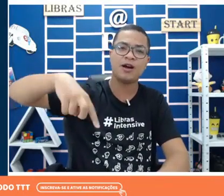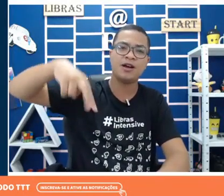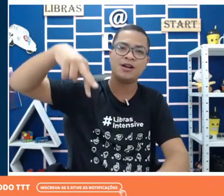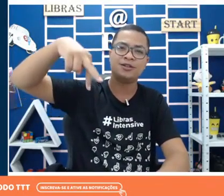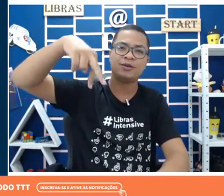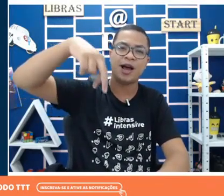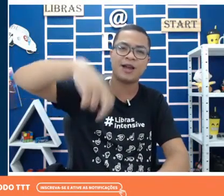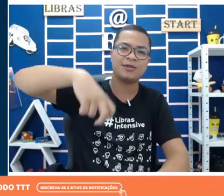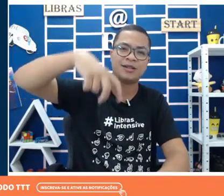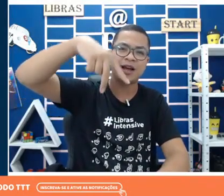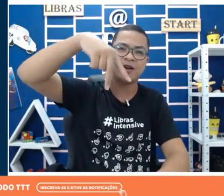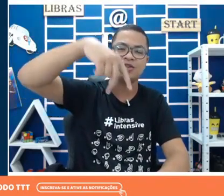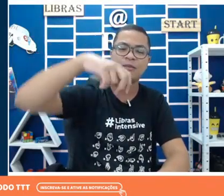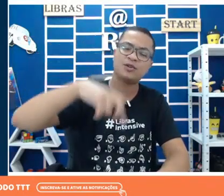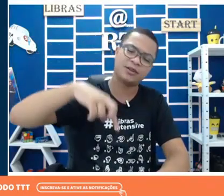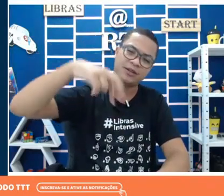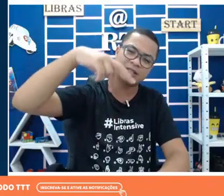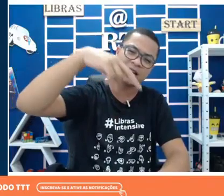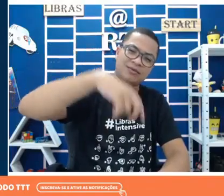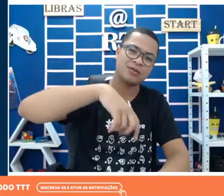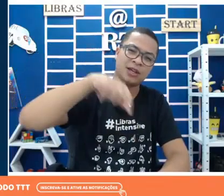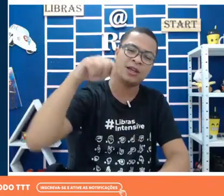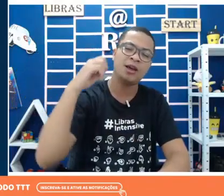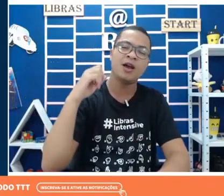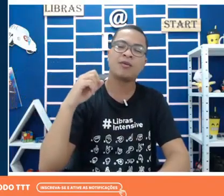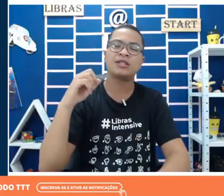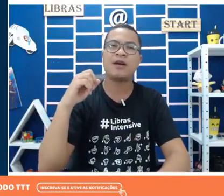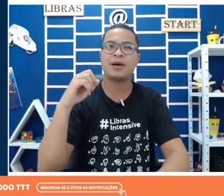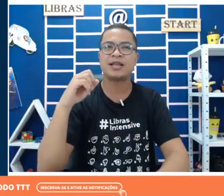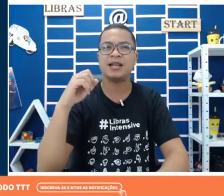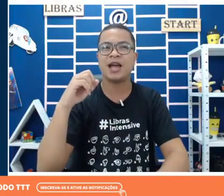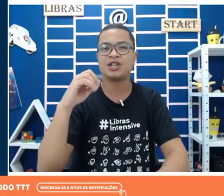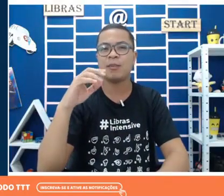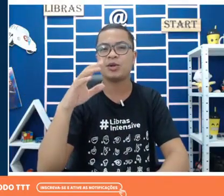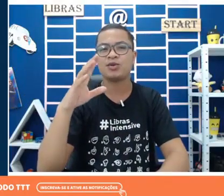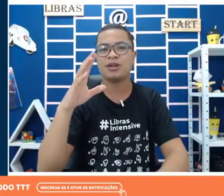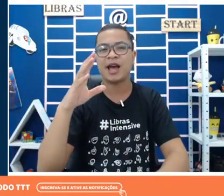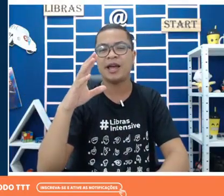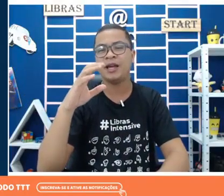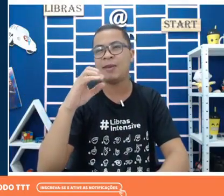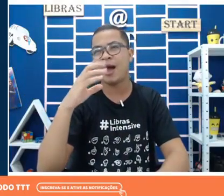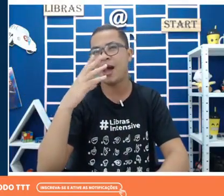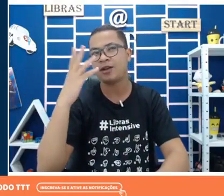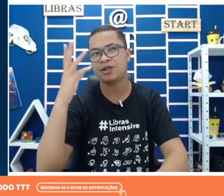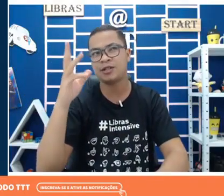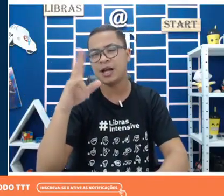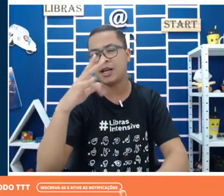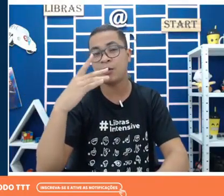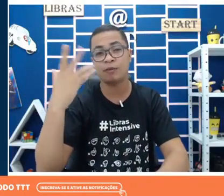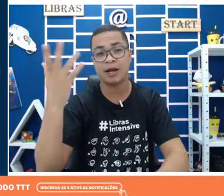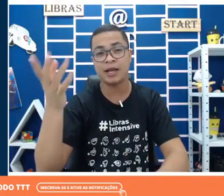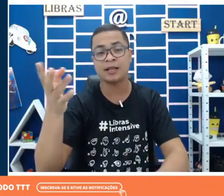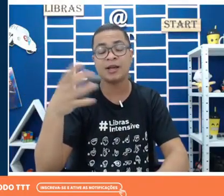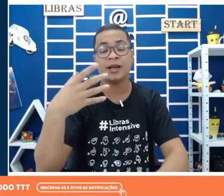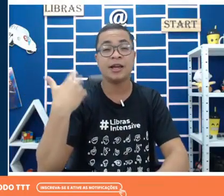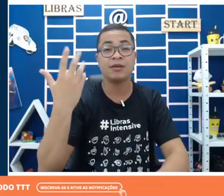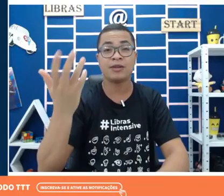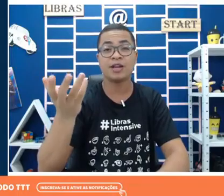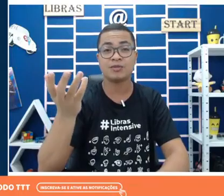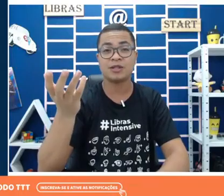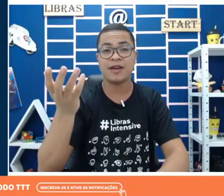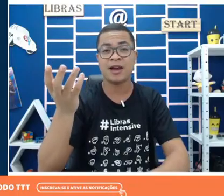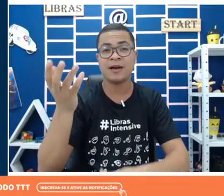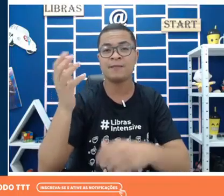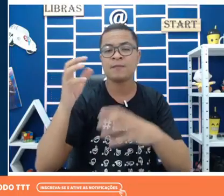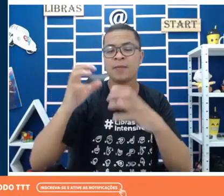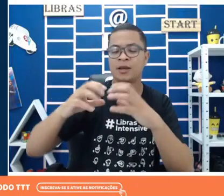meio que voando lá no céu. Geralmente usa muito esse classificador aqui quando você vai passar a ideia de que a pessoa está em Marte, sei lá, está em outro planeta que não